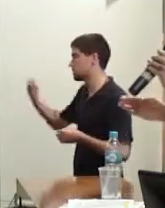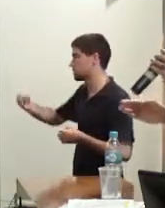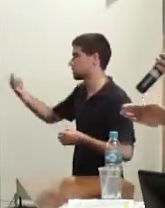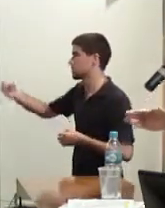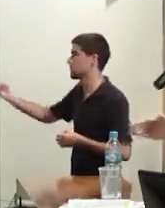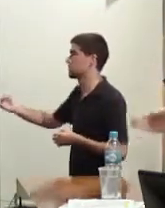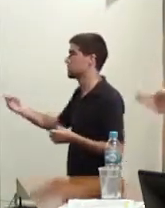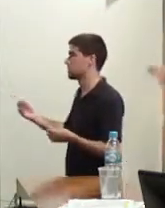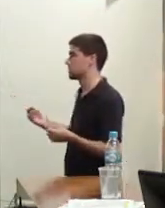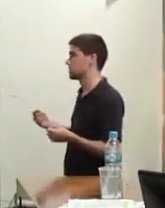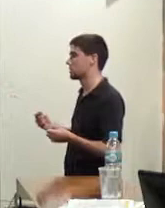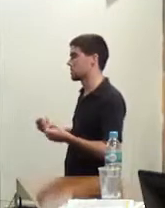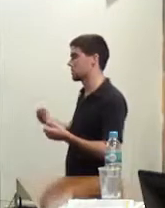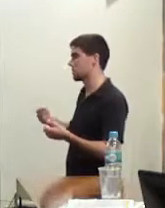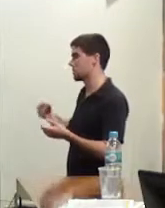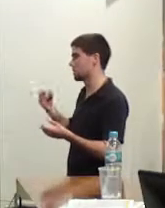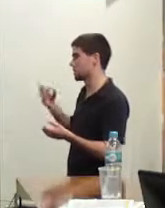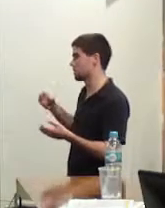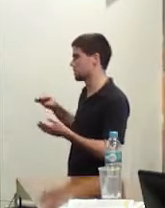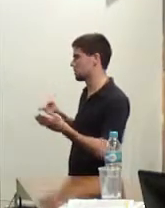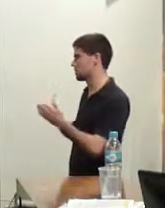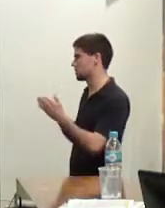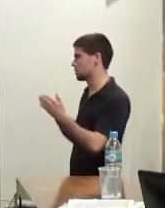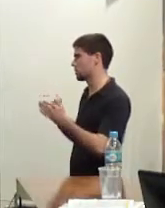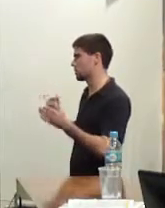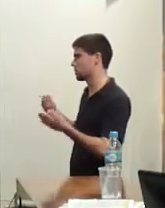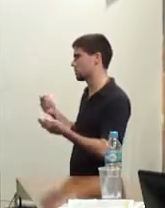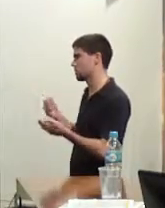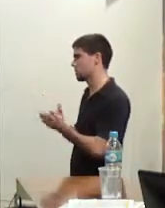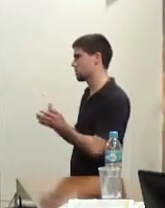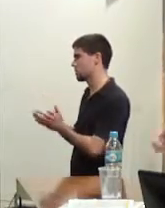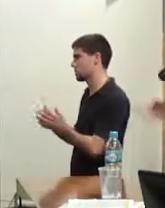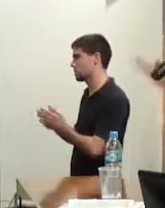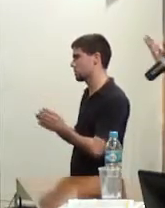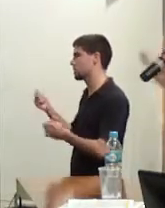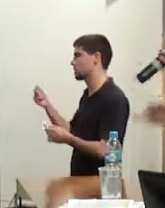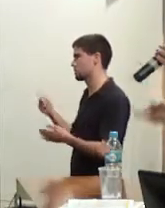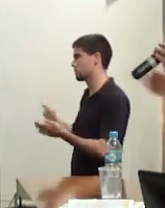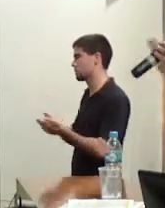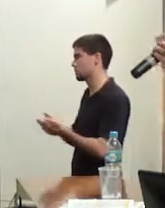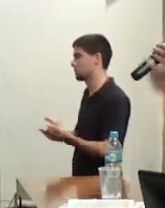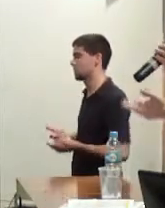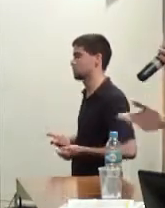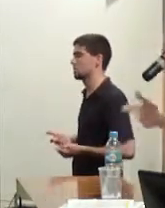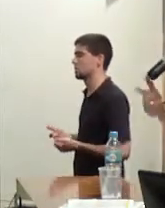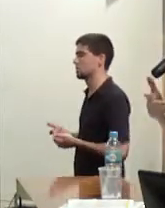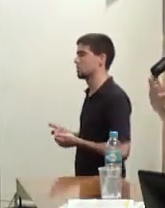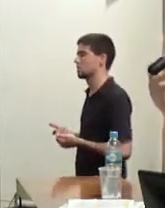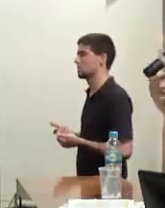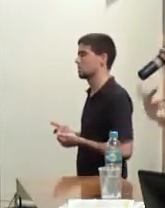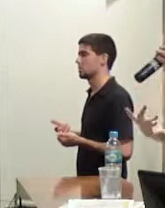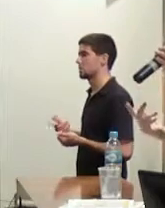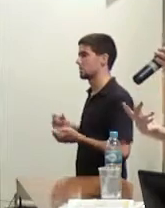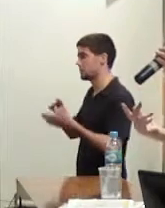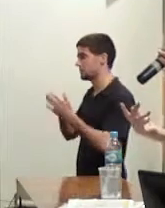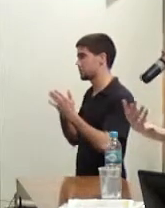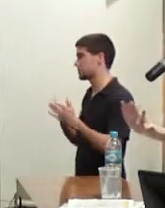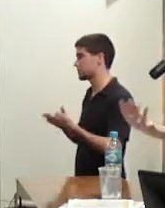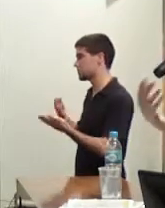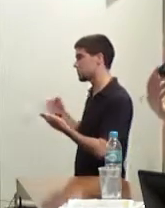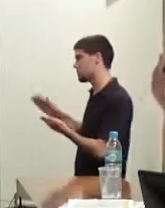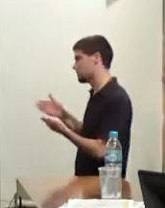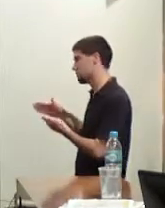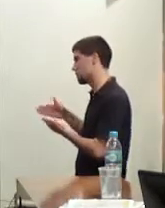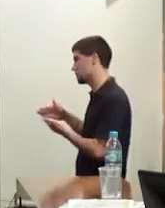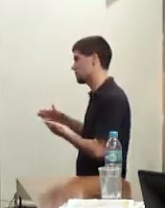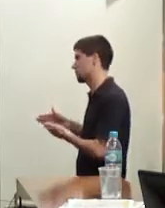línea de subterráneo que no se han efectivizado. Incluso la ciudad se ha endeudado durante estos